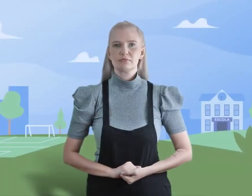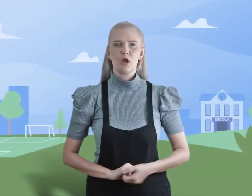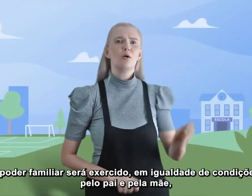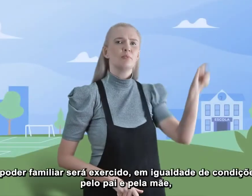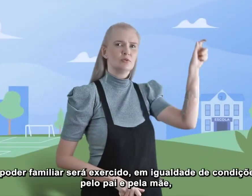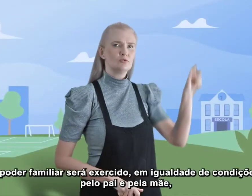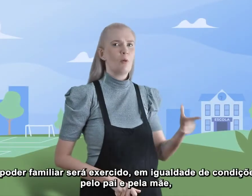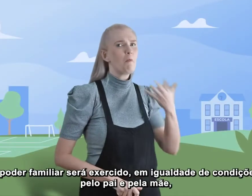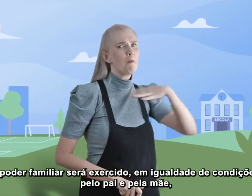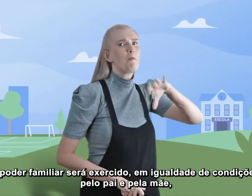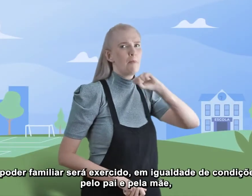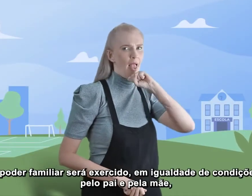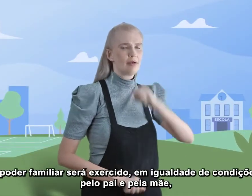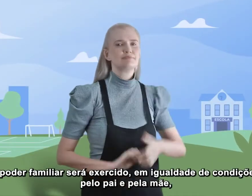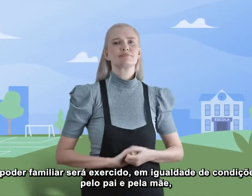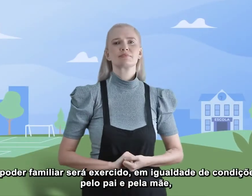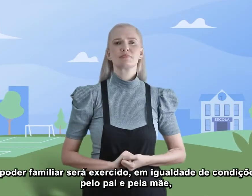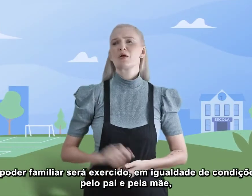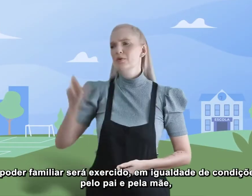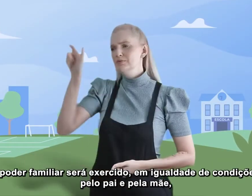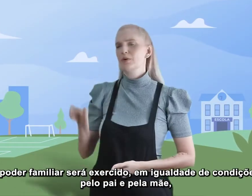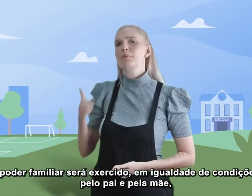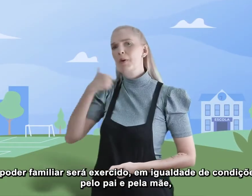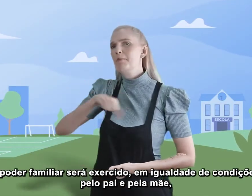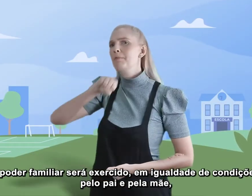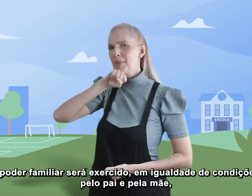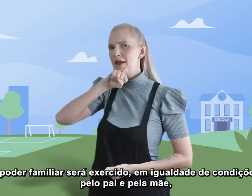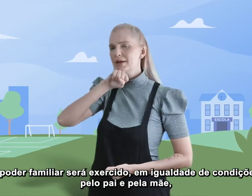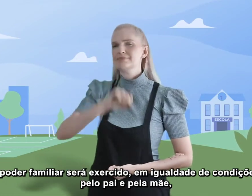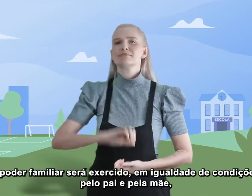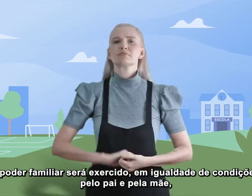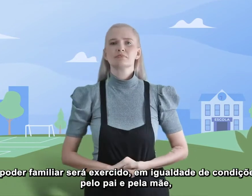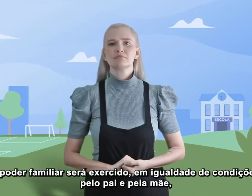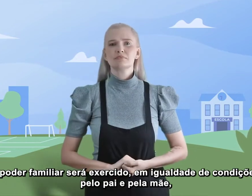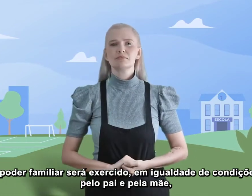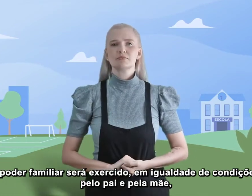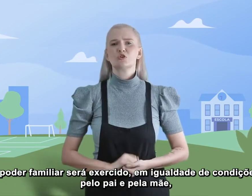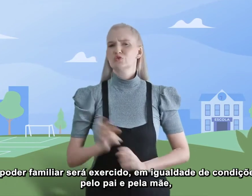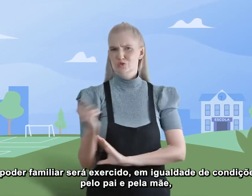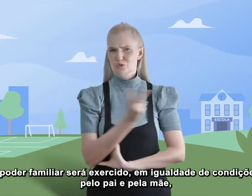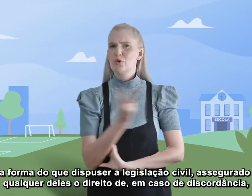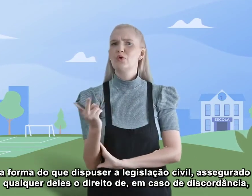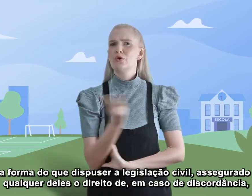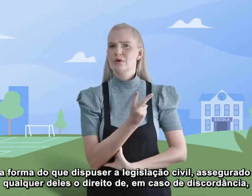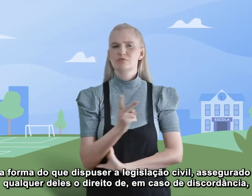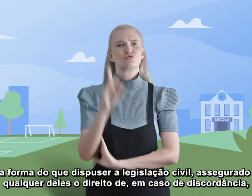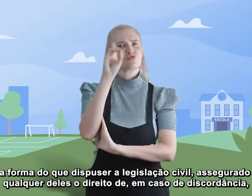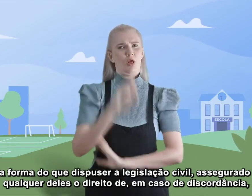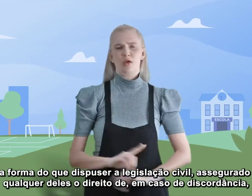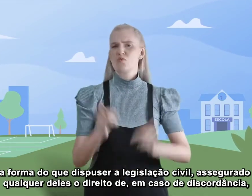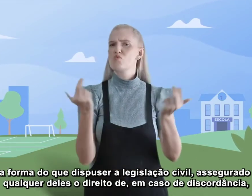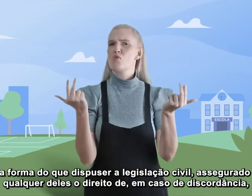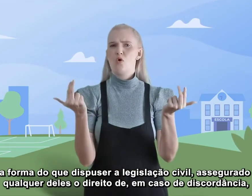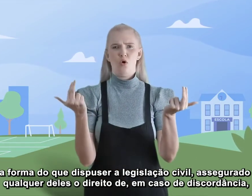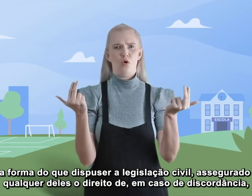O poder familiar será exercido em igualdade de condições, pelo pai e pela mãe, na forma do que dispuser a